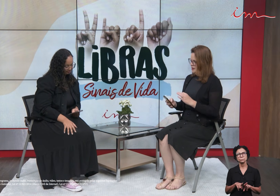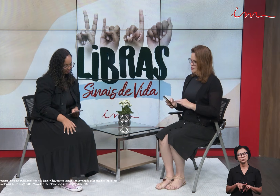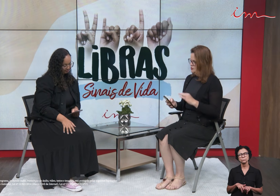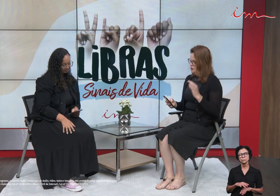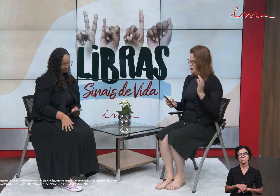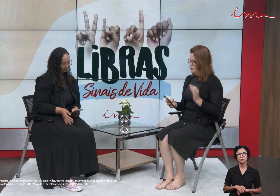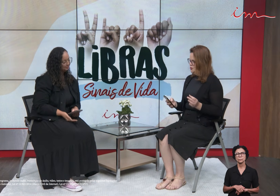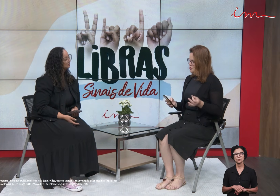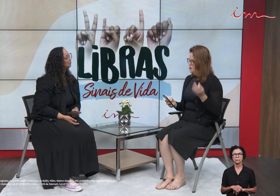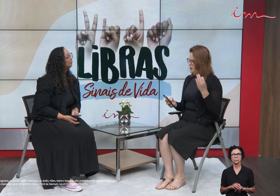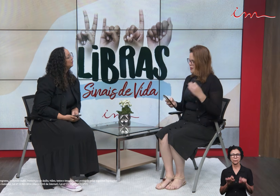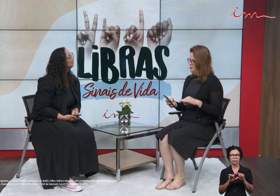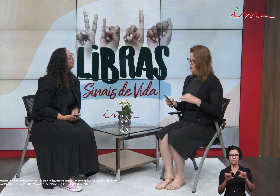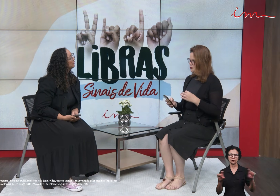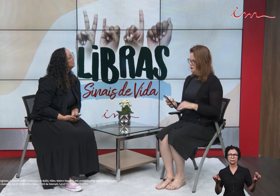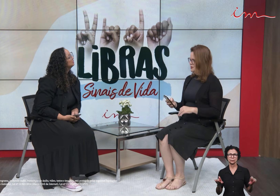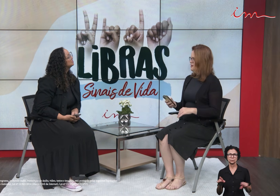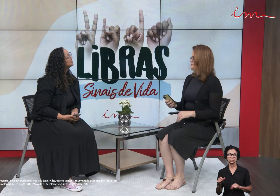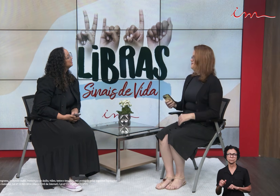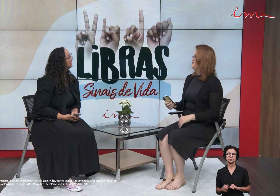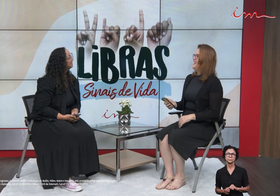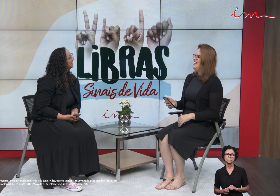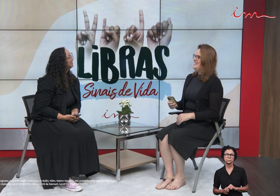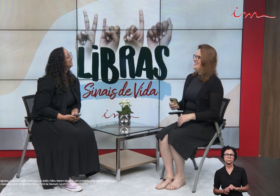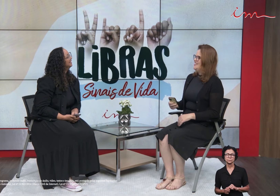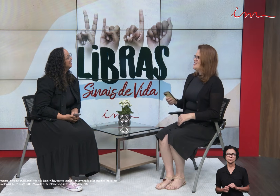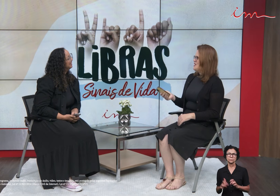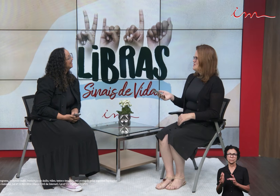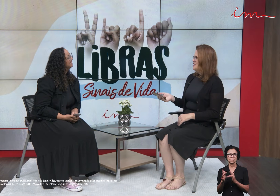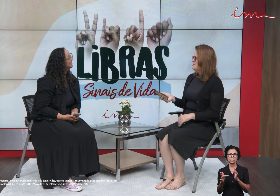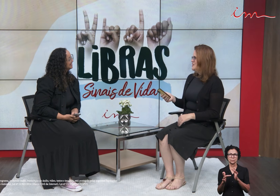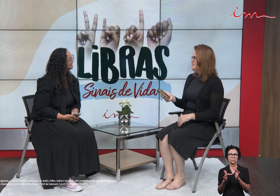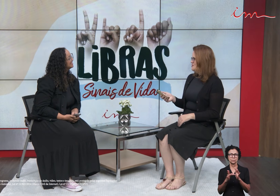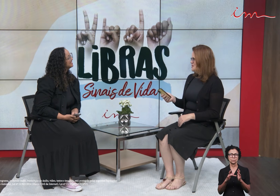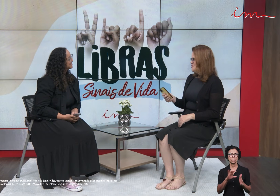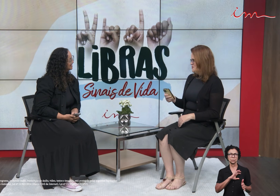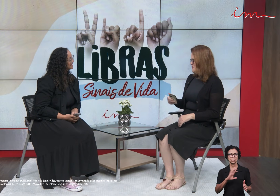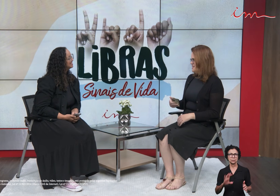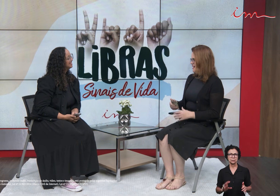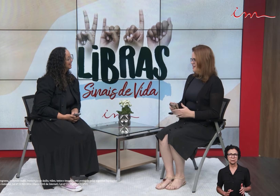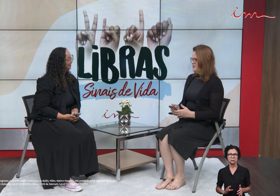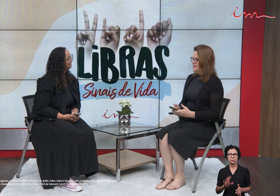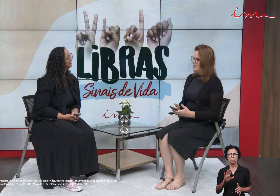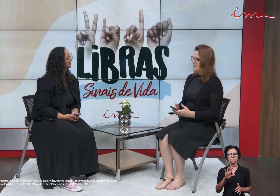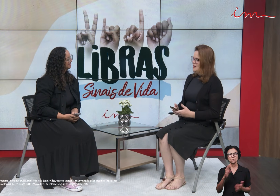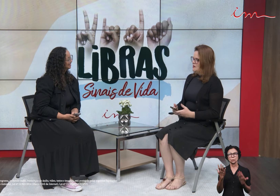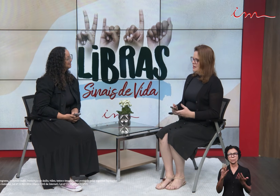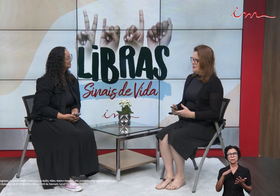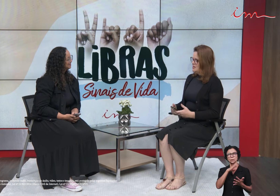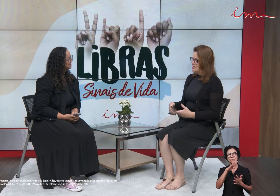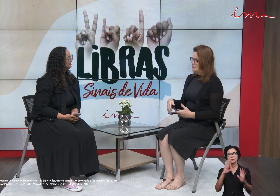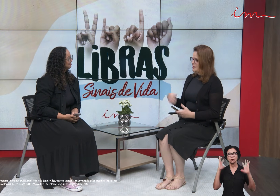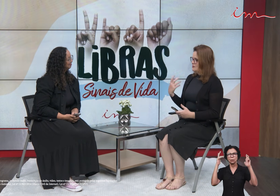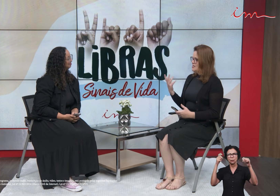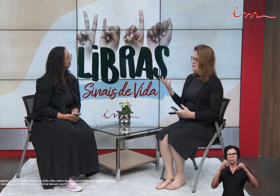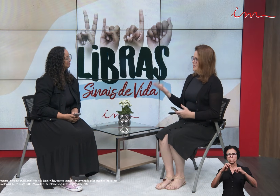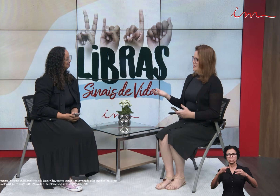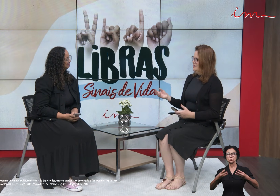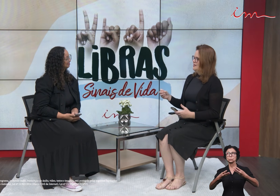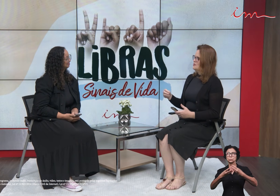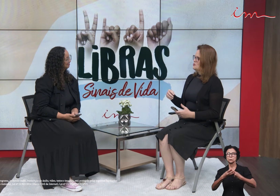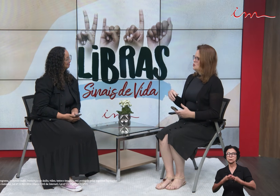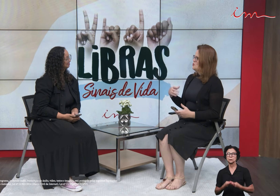"A Cristo Jesus, o leão O de leão de Judá". Judá. E aí nós estávamos até conversando antes de começar a Sim. gravar, né, "Priscila, o que que